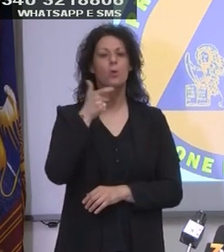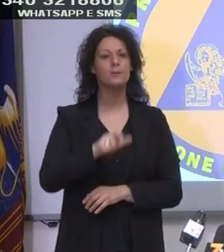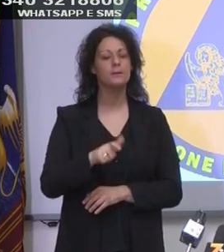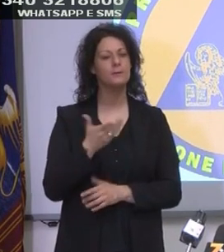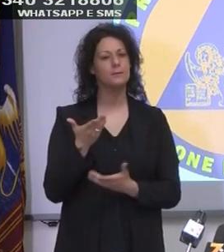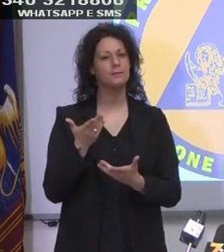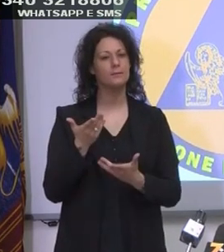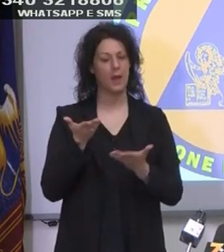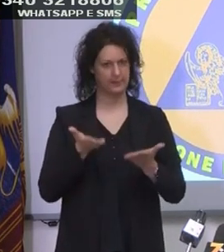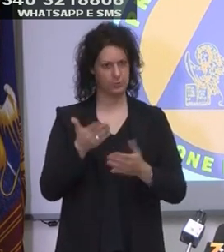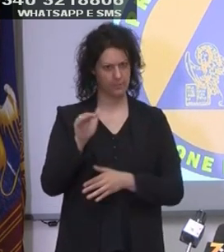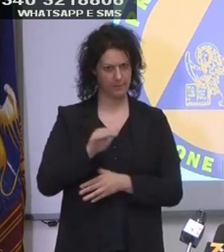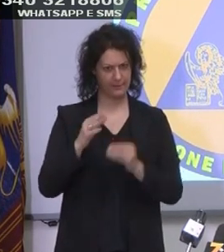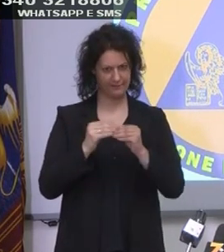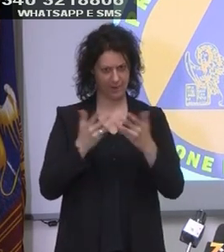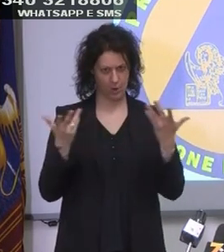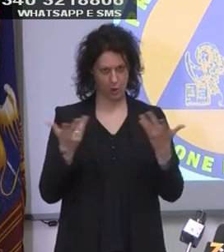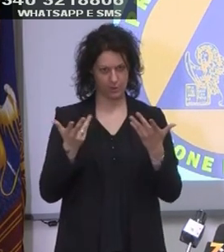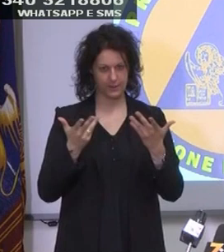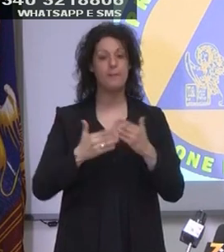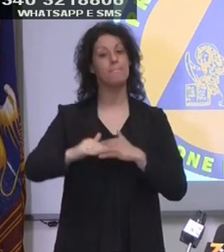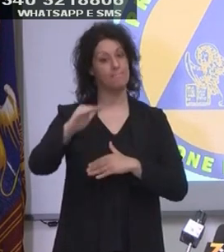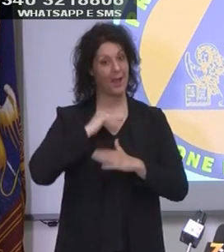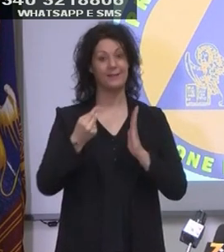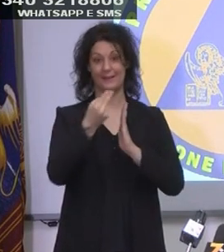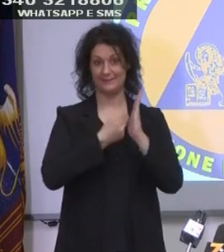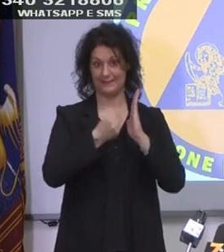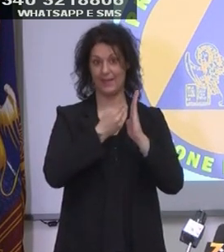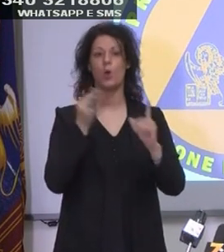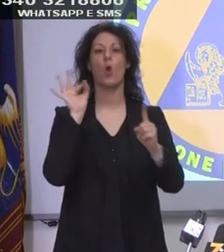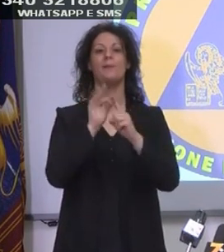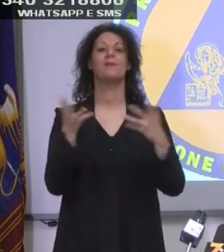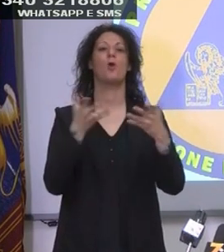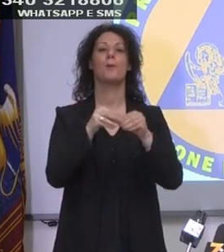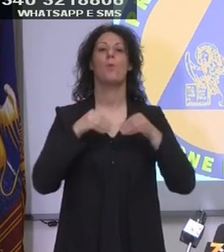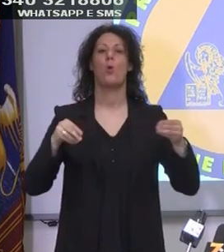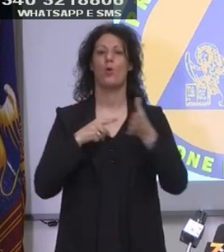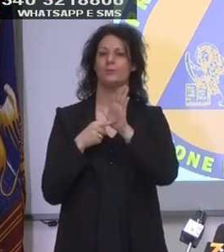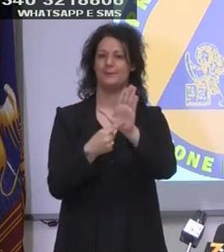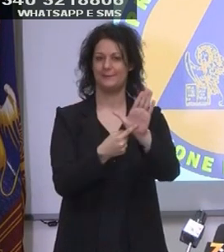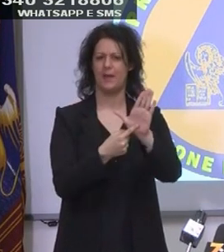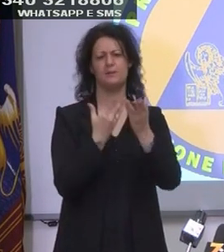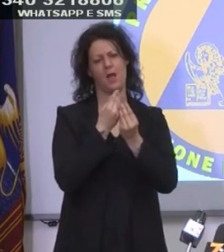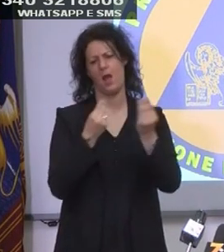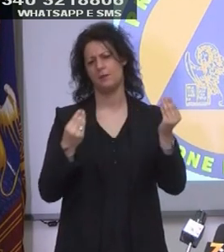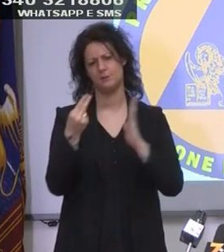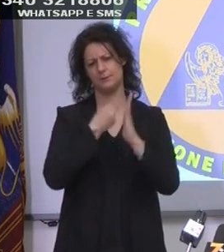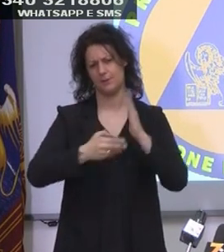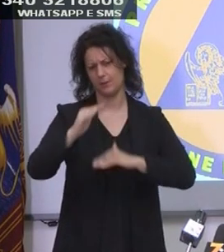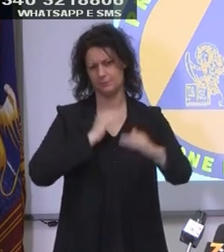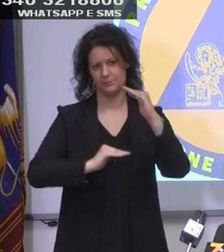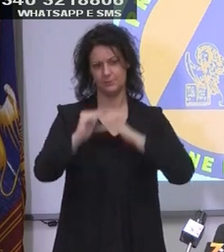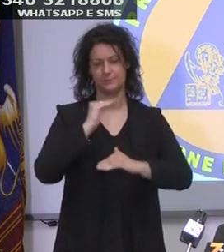bimbi fanno due cose: mandano disegni per la mostra, e questa è una roba straordinaria, molti disegni, molti